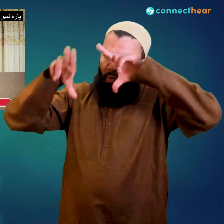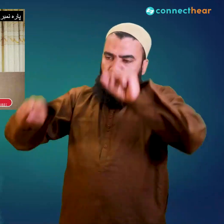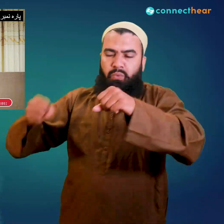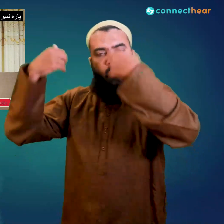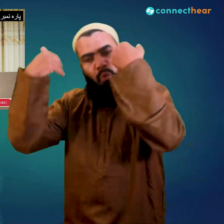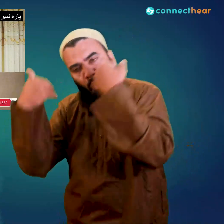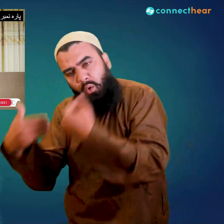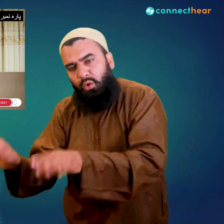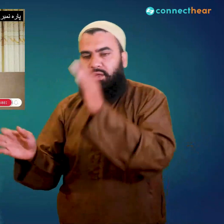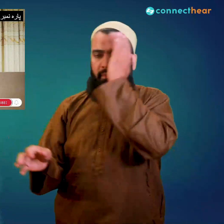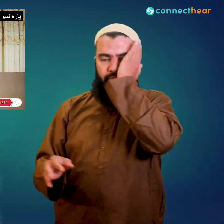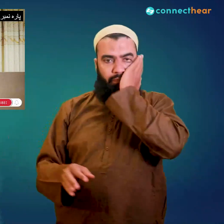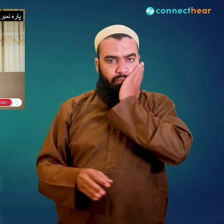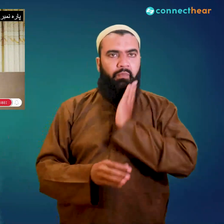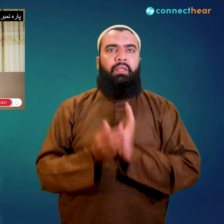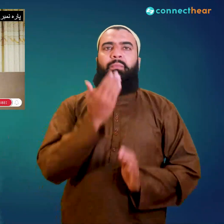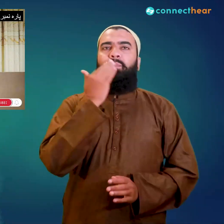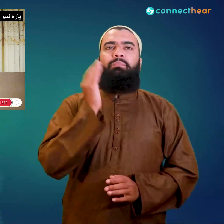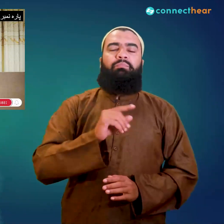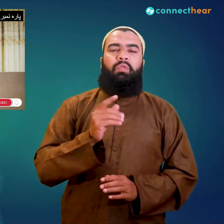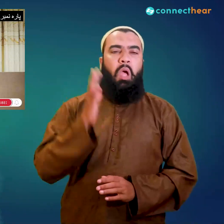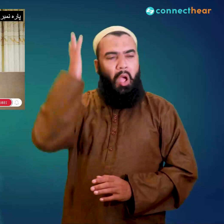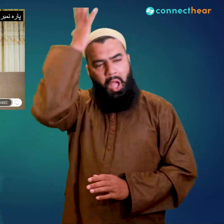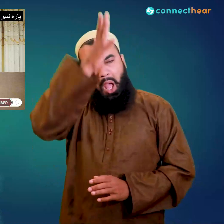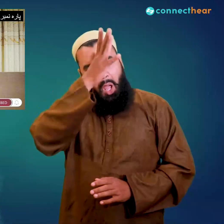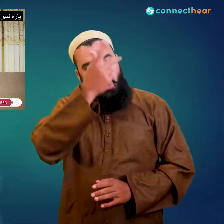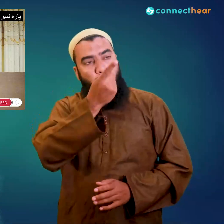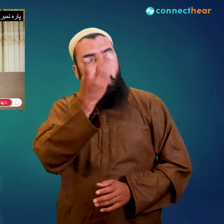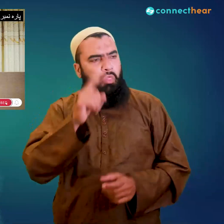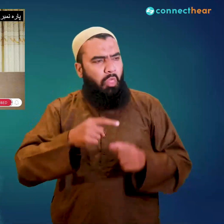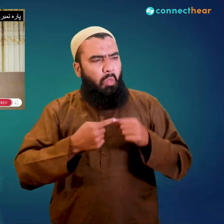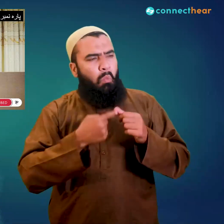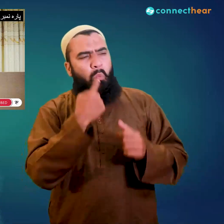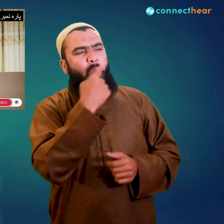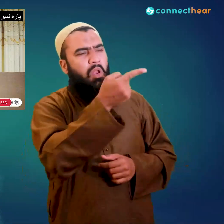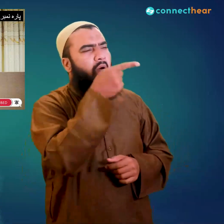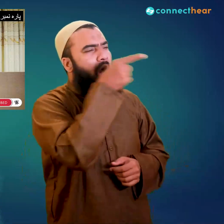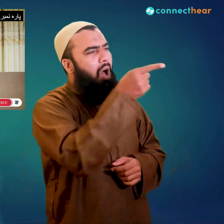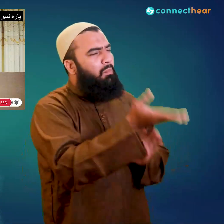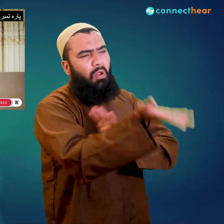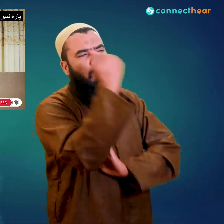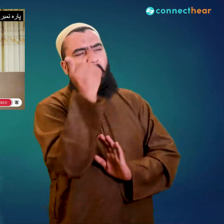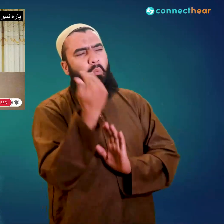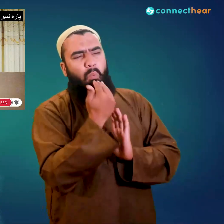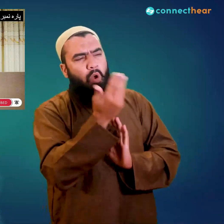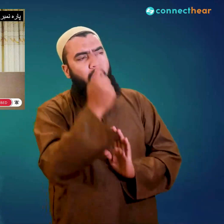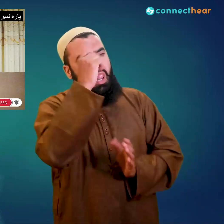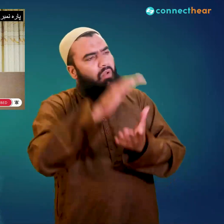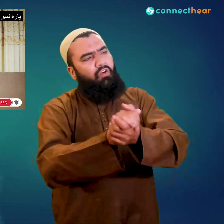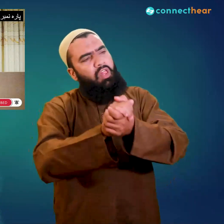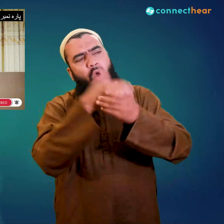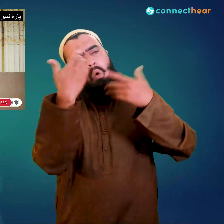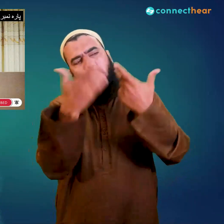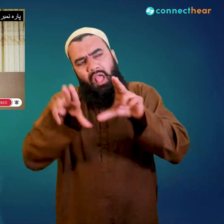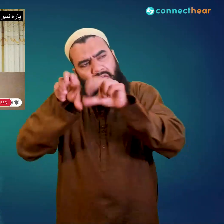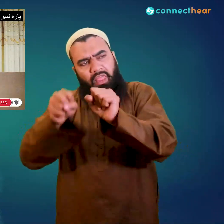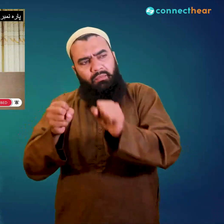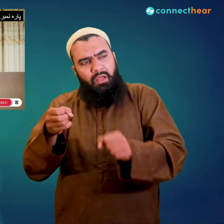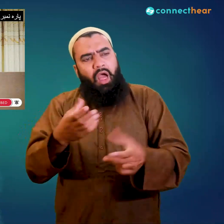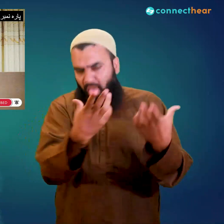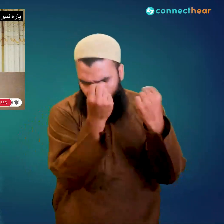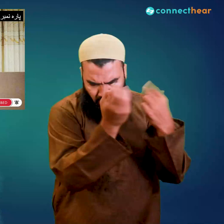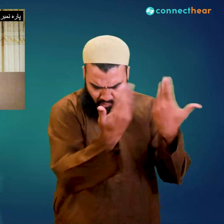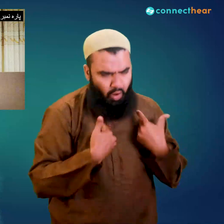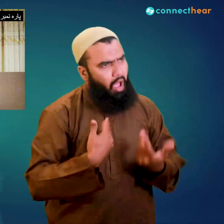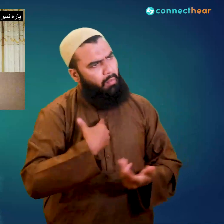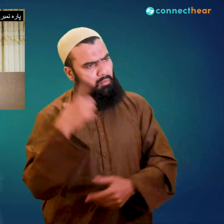وعدہ کرتے ہیں وہ پورا کیوں نہیں ہو جاتا، وہ عذاب ہم پر آ کیوں نہیں جاتا؟ تو آیت میں فرمایا گیا کہ اگر ہم چاہیں